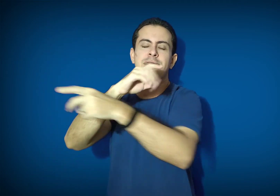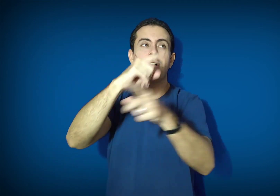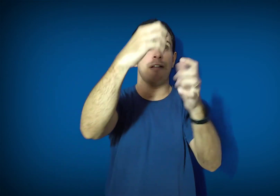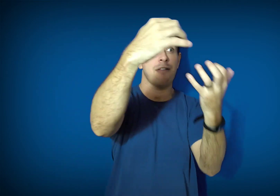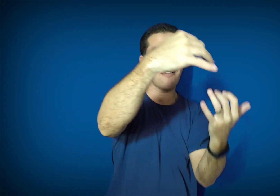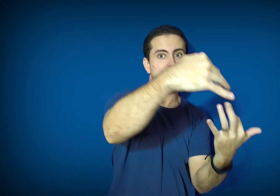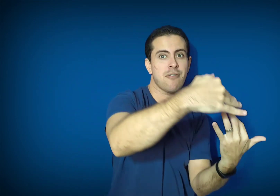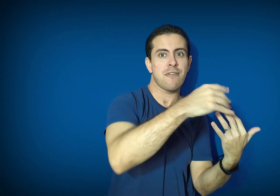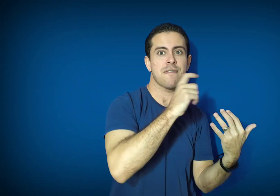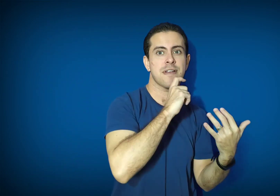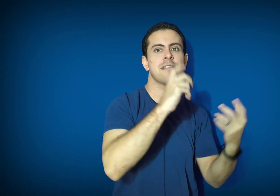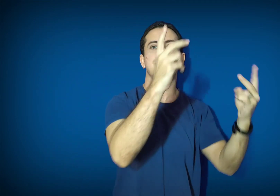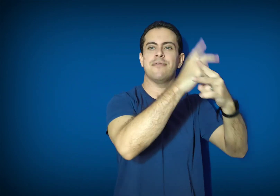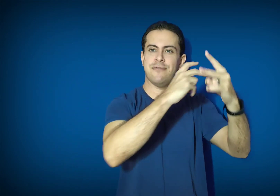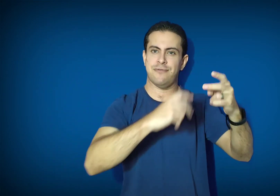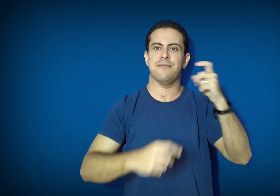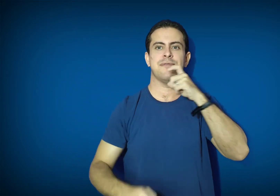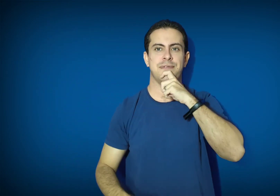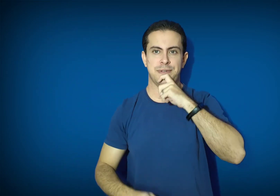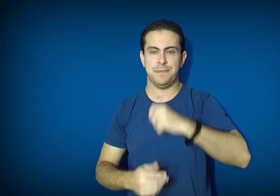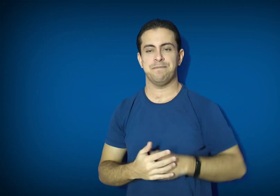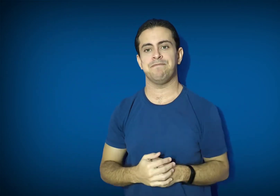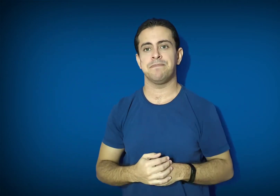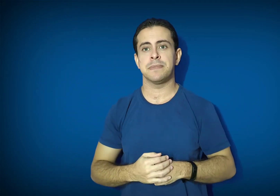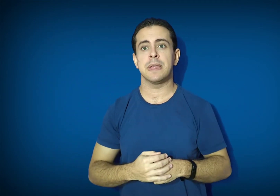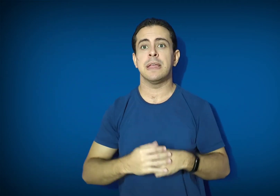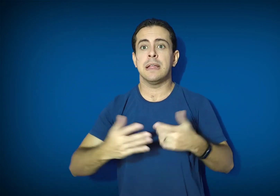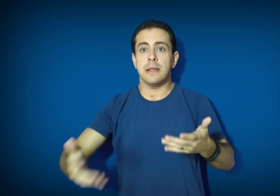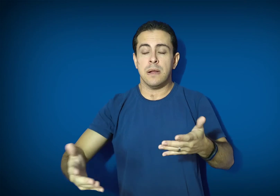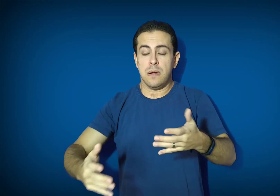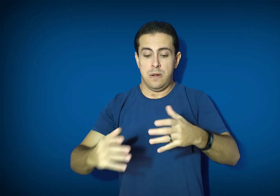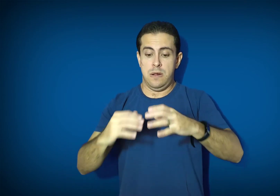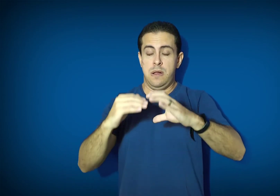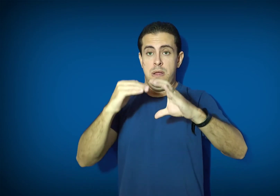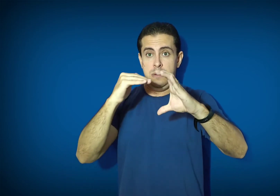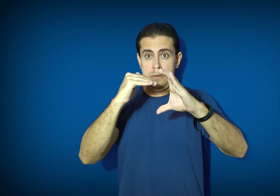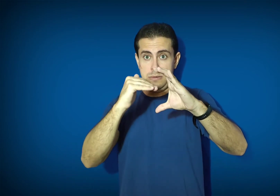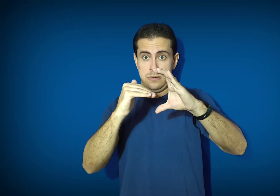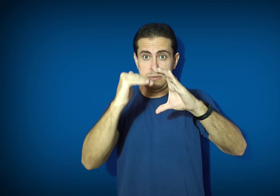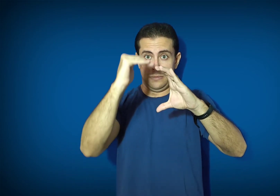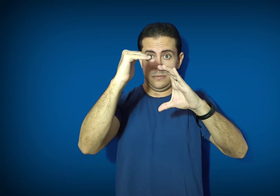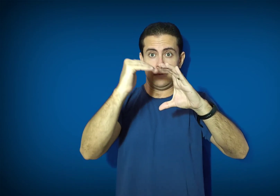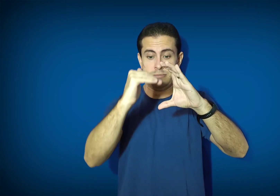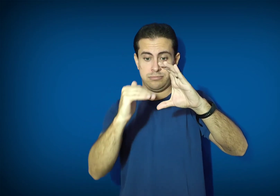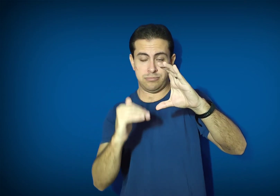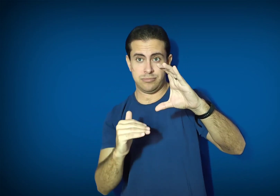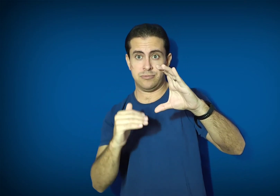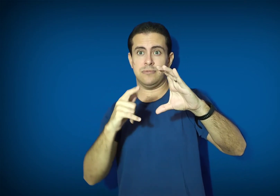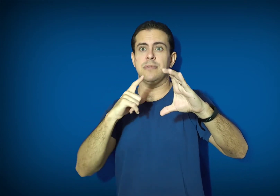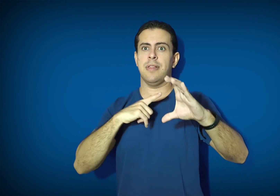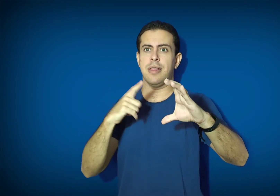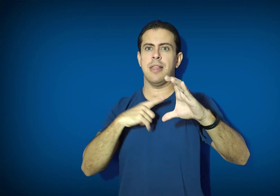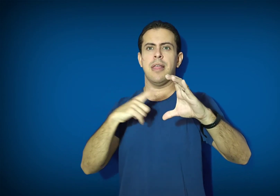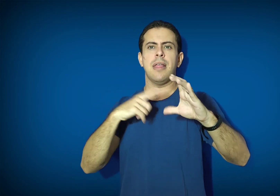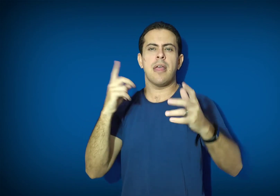tem essas correntes quentes, o vento é quente, e onde tem a corrente fria, o vento é mais frio. Então,